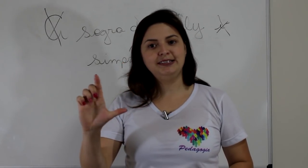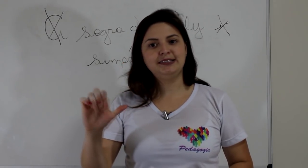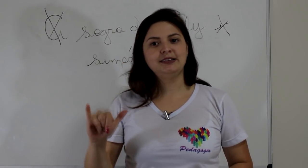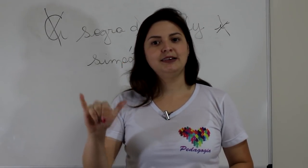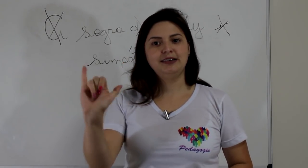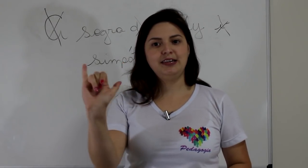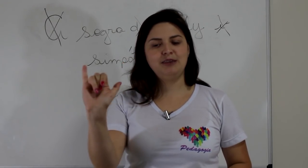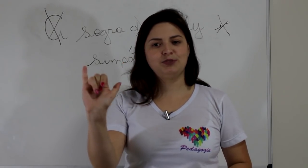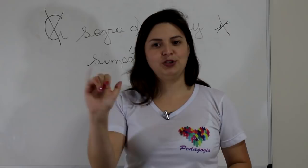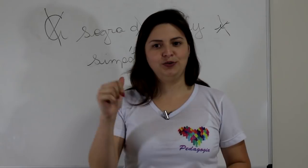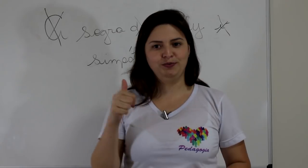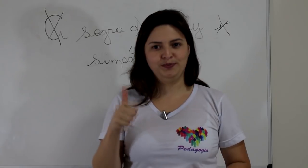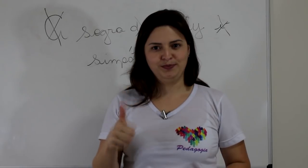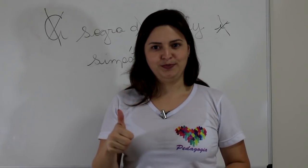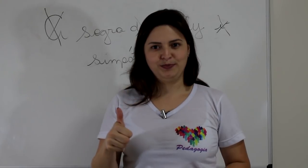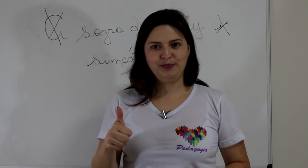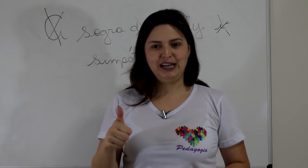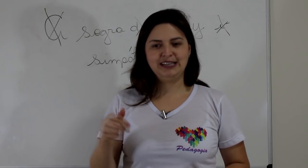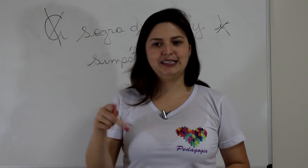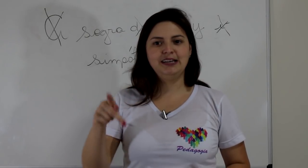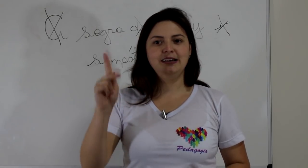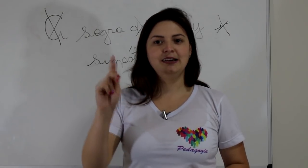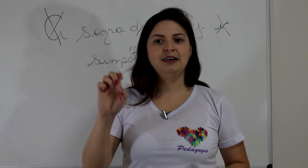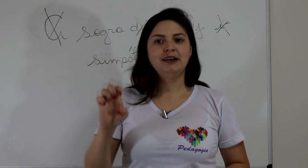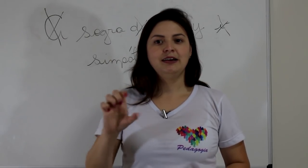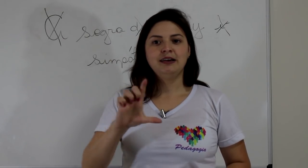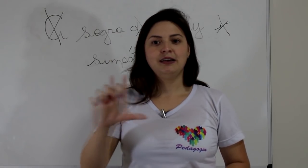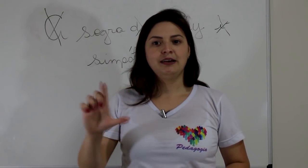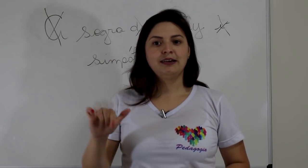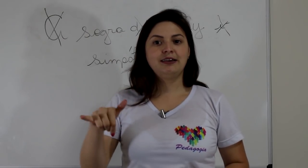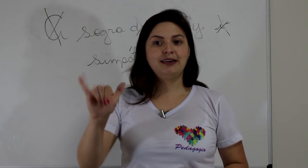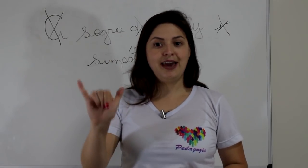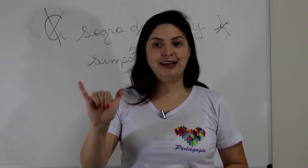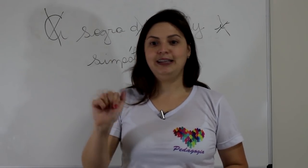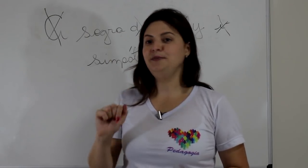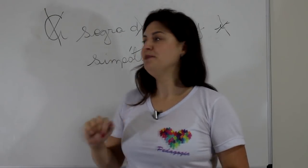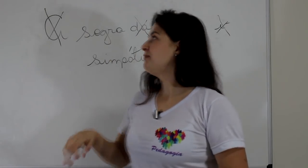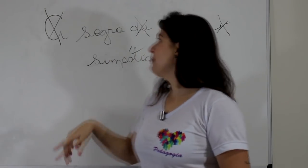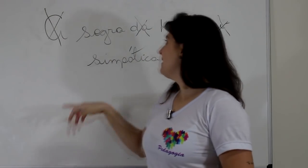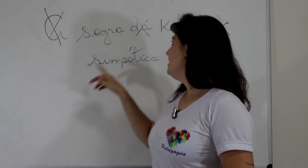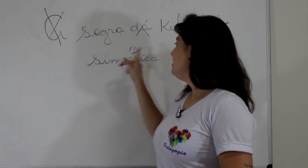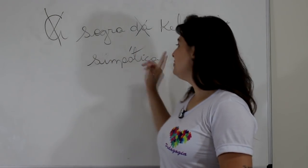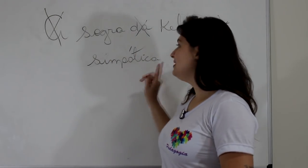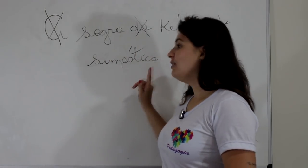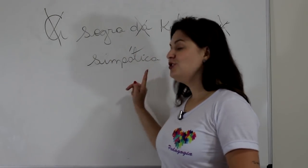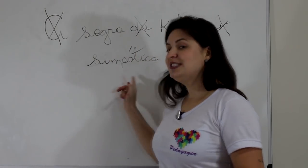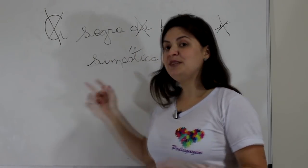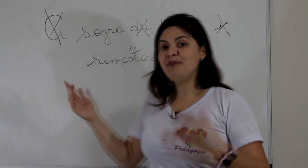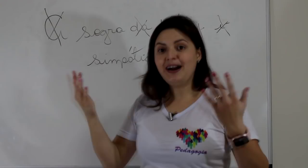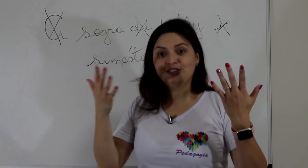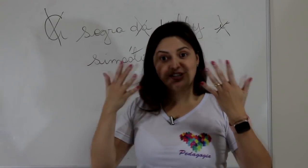L's, Y. Beleza? Kelly. E o sinal de simpática.